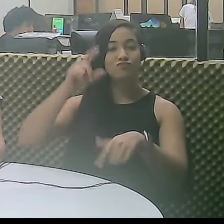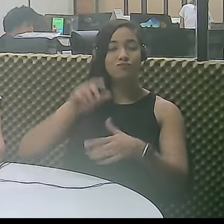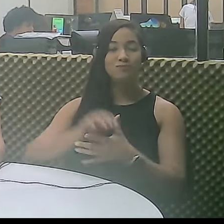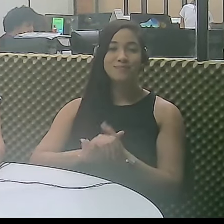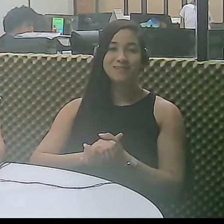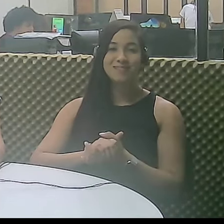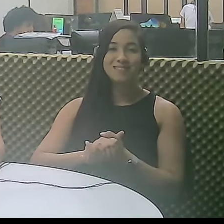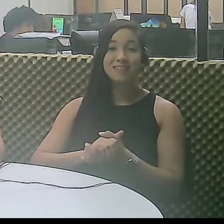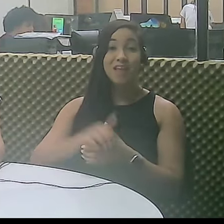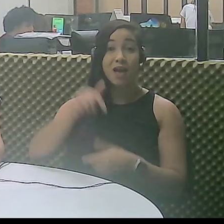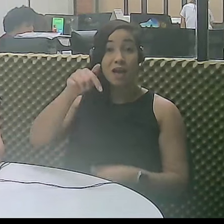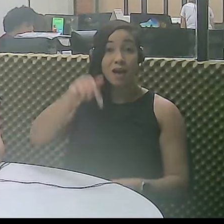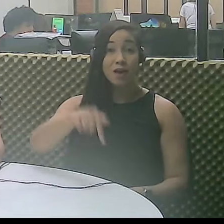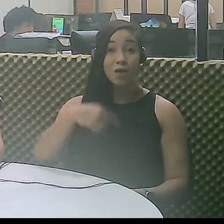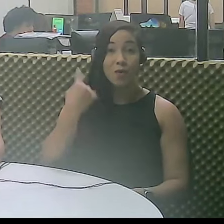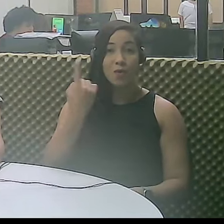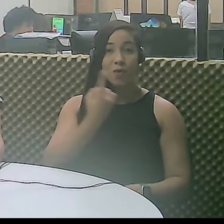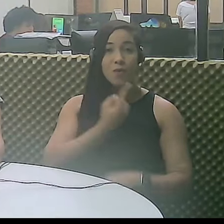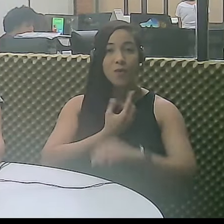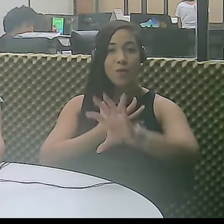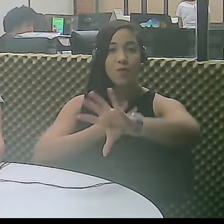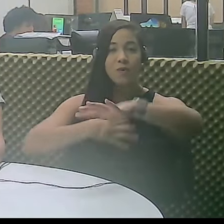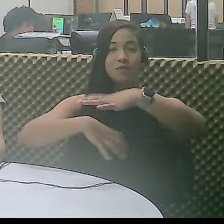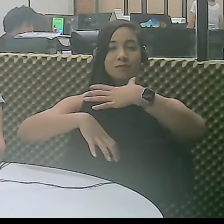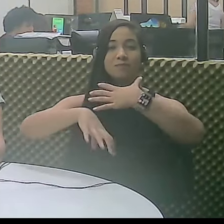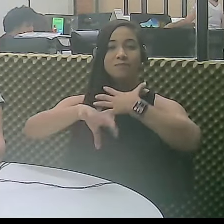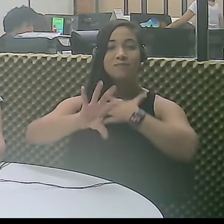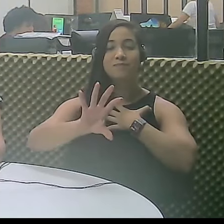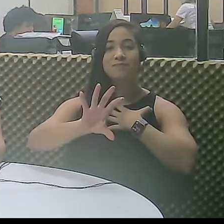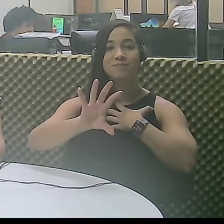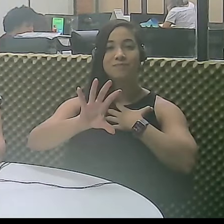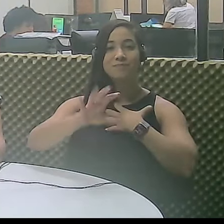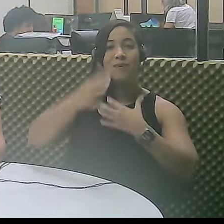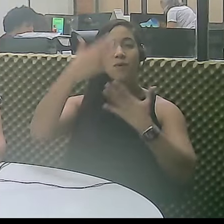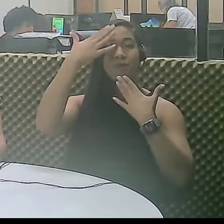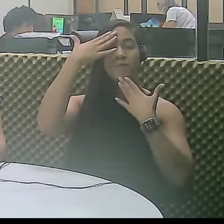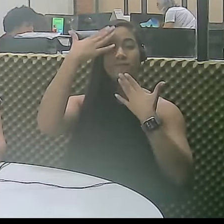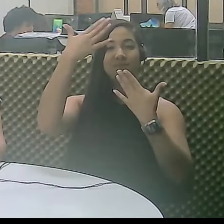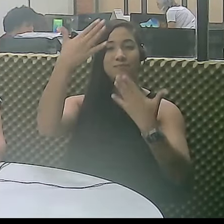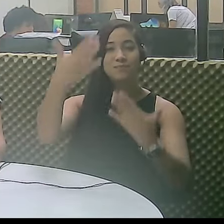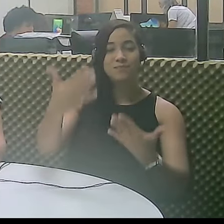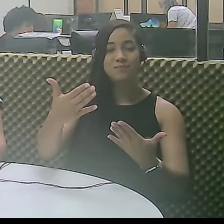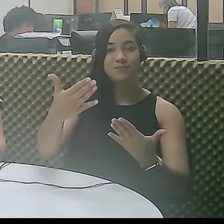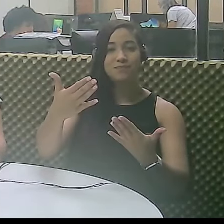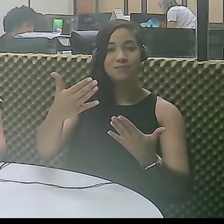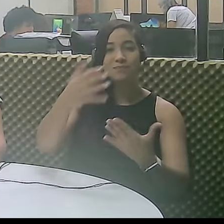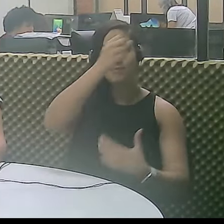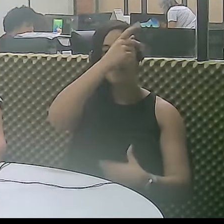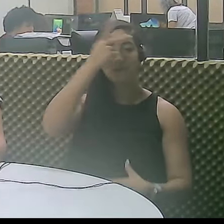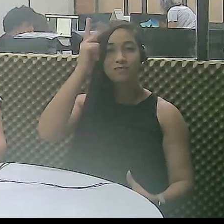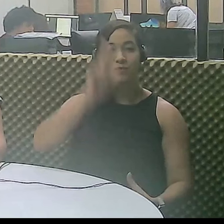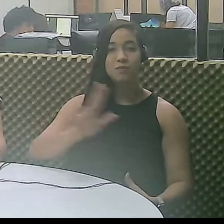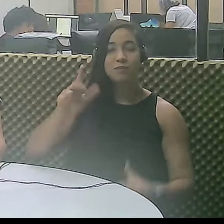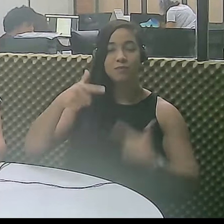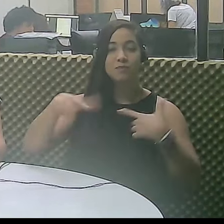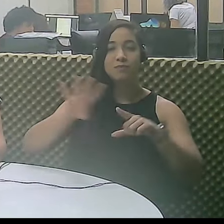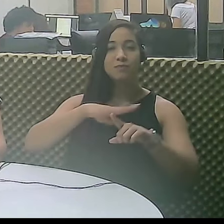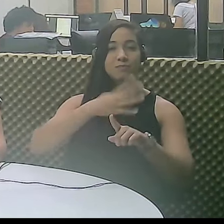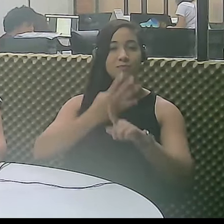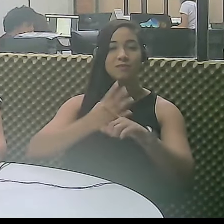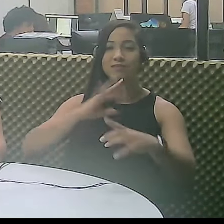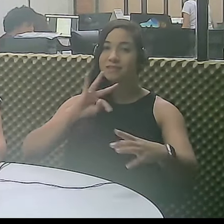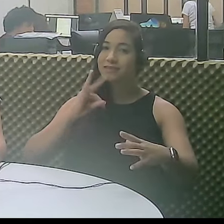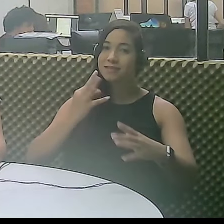real. Aqui, nós nos colocamos no lugar do outro. Obrigado. Prefeitura de Uberlândia.